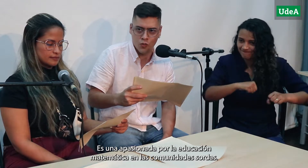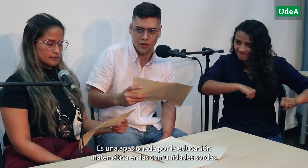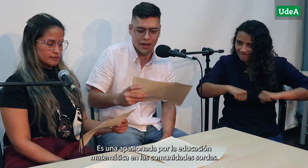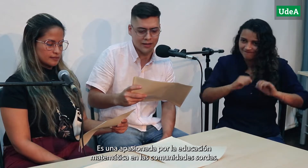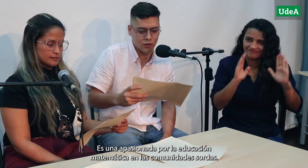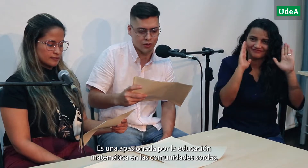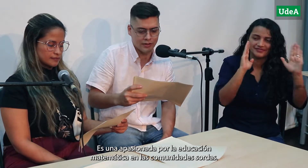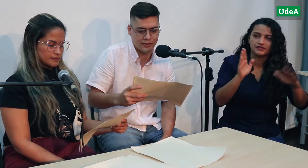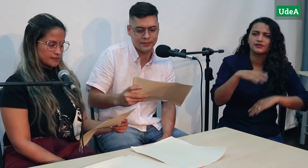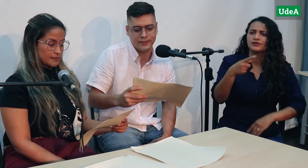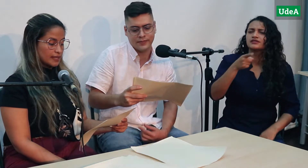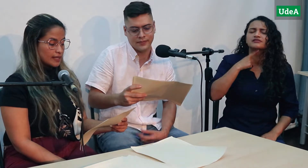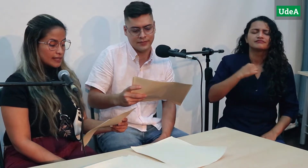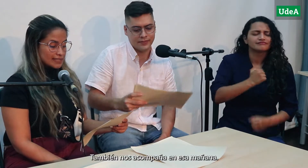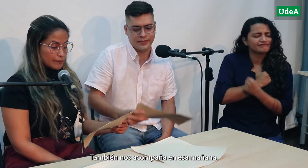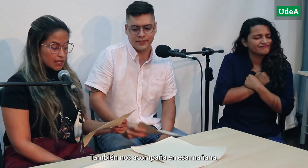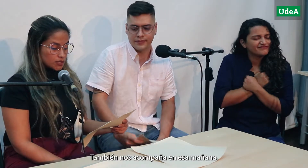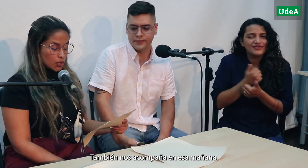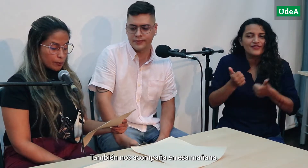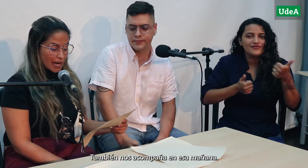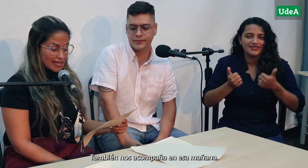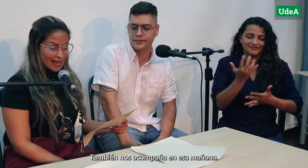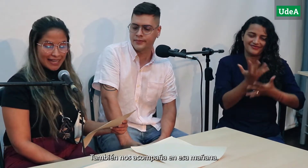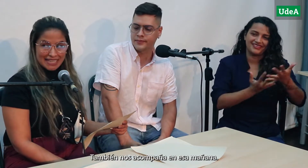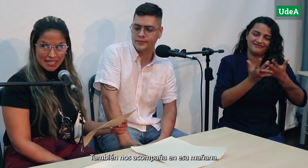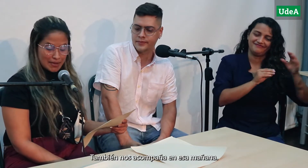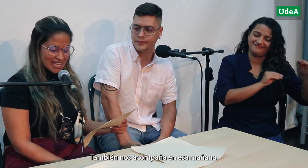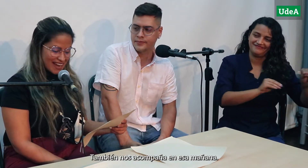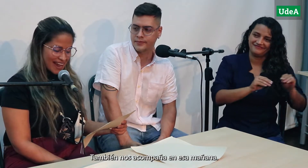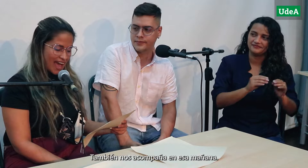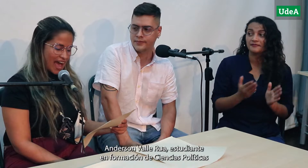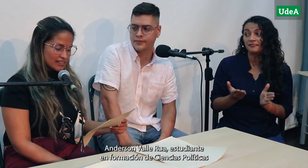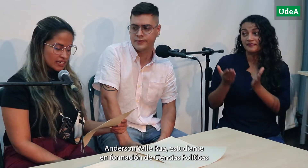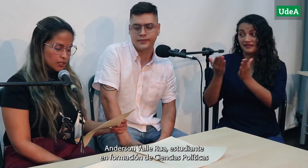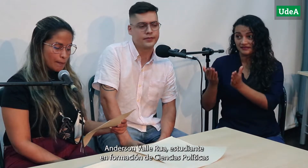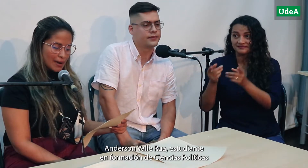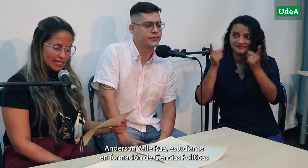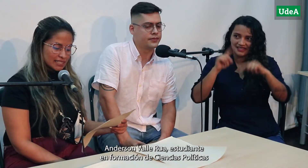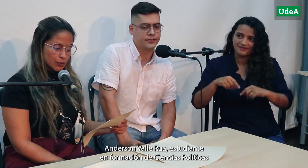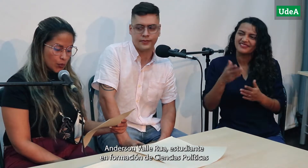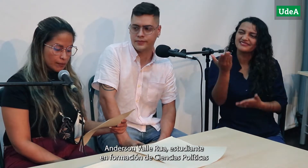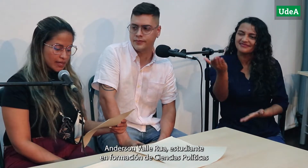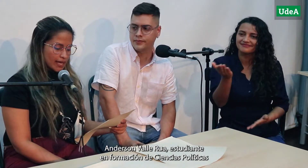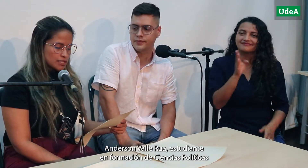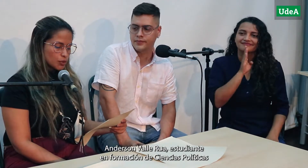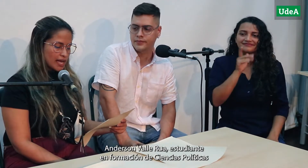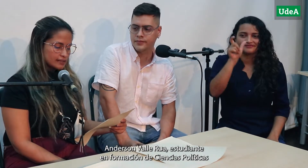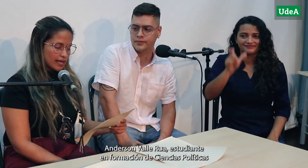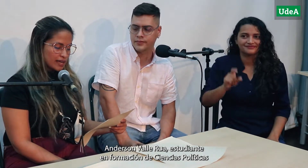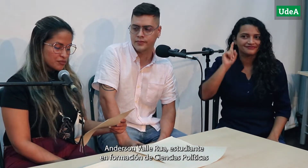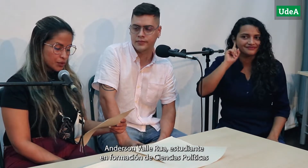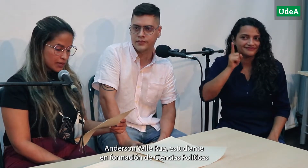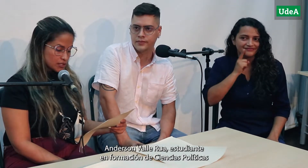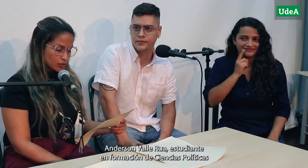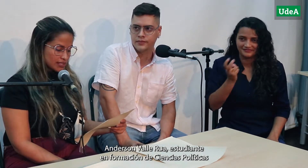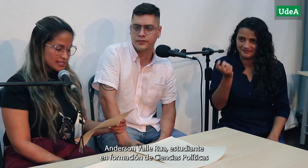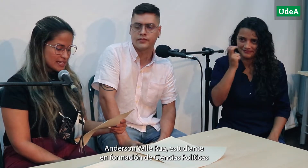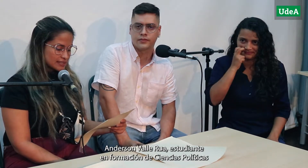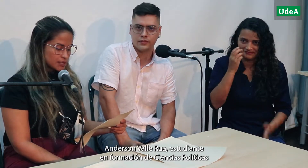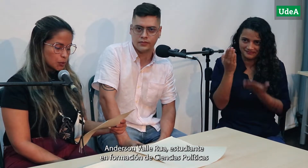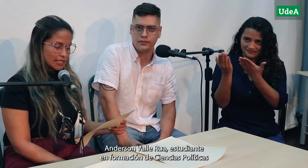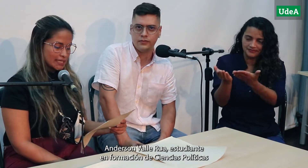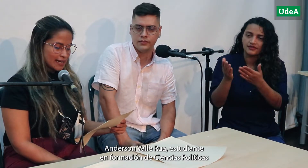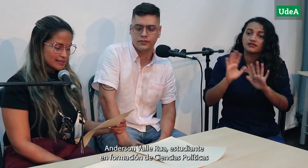en las comunidades sordas. También nos acompaña en esta mañana Anderson Valle Rúa, estudiante en formación